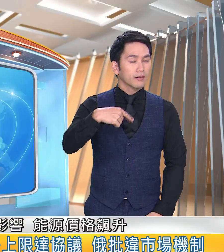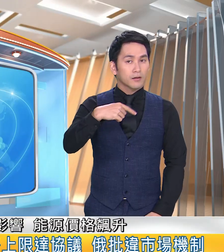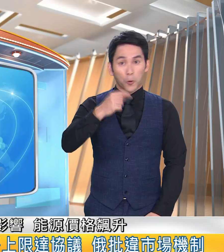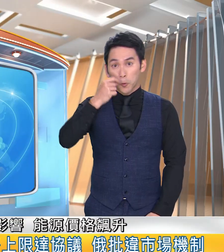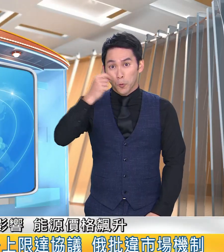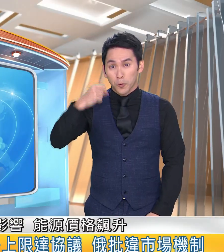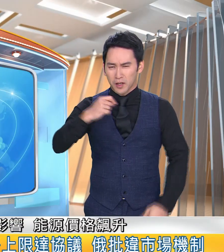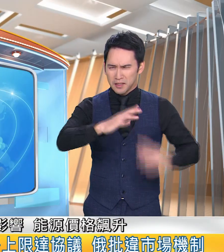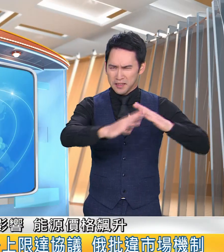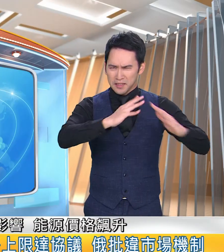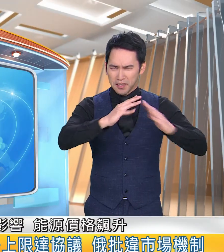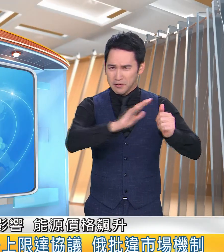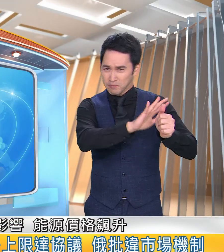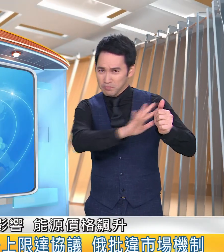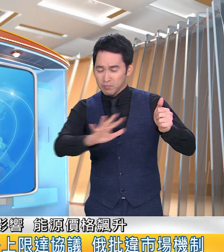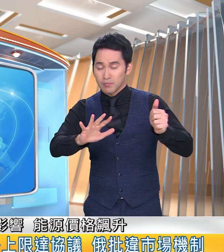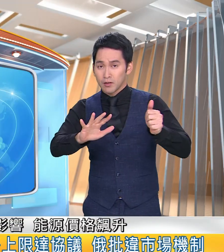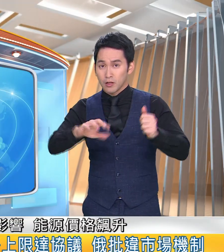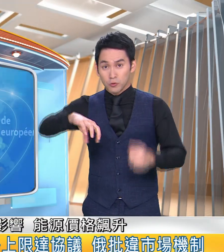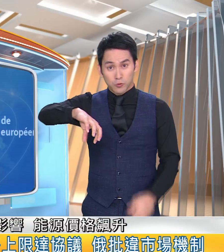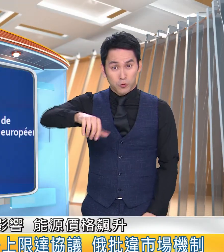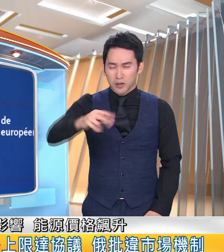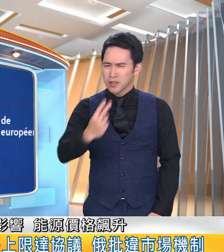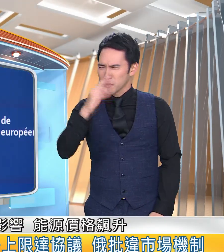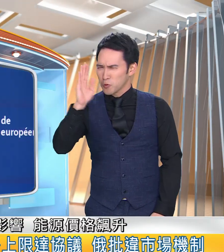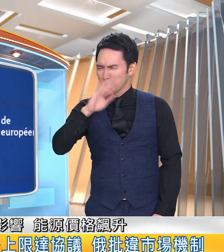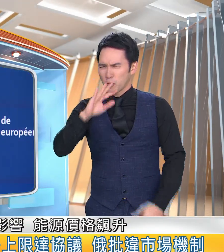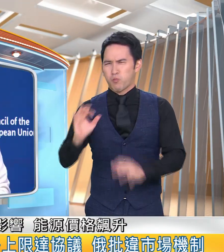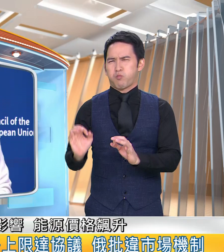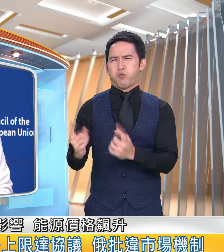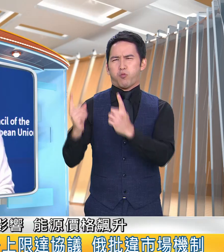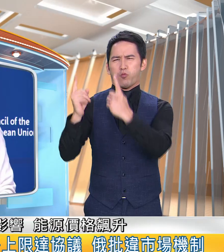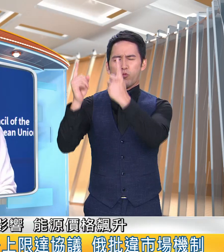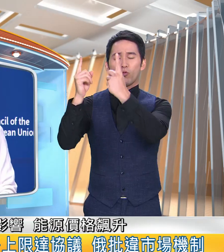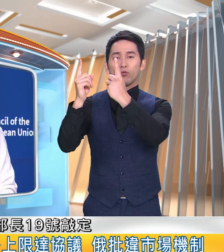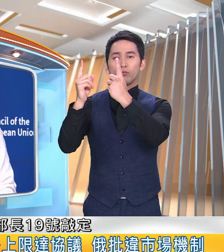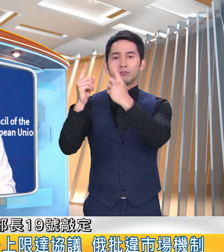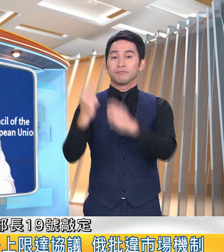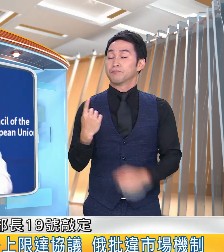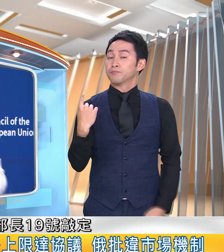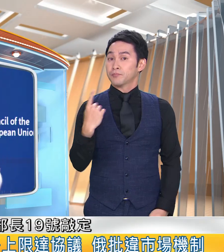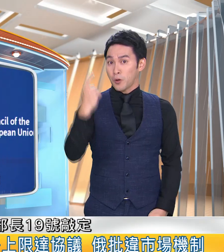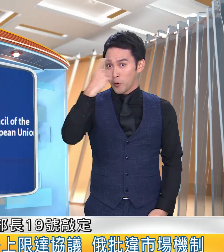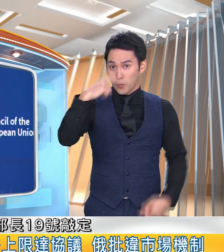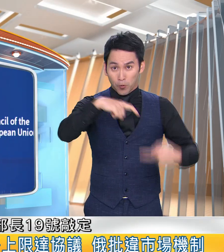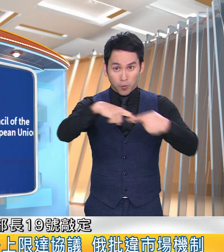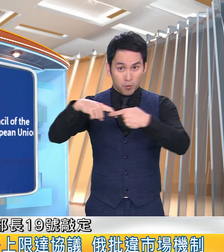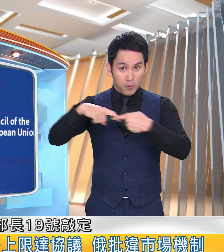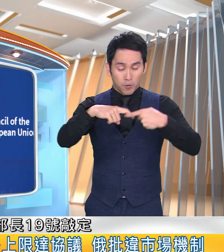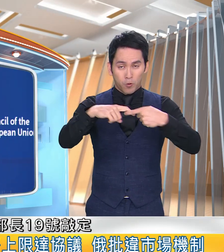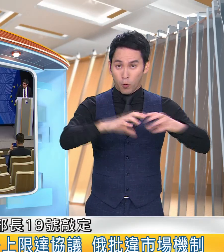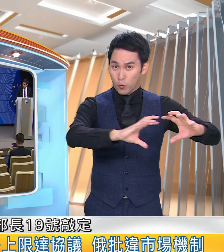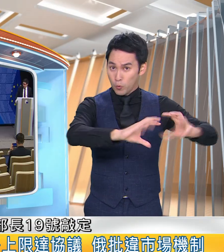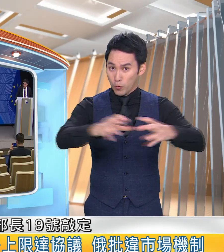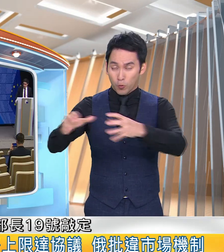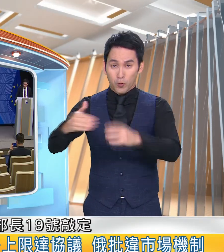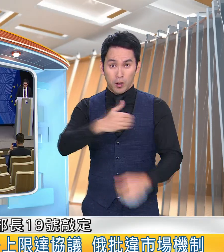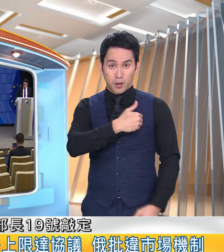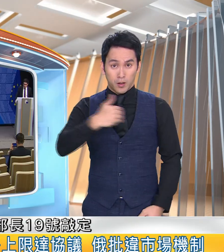受到俄乌战争的影响，能源价格飙升。欧盟各国能源部长19号